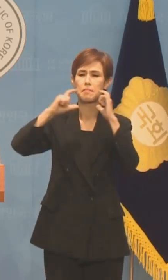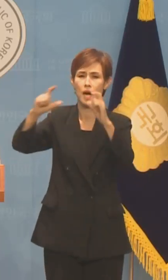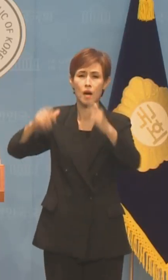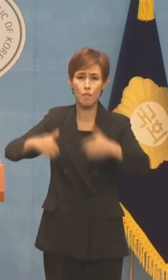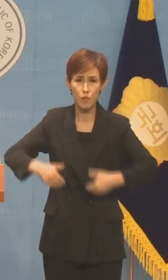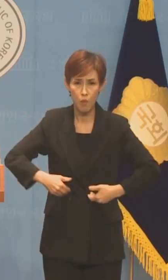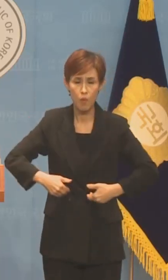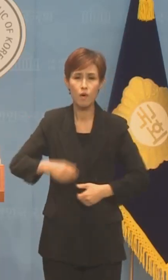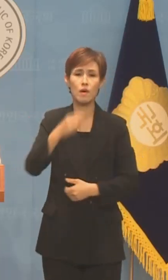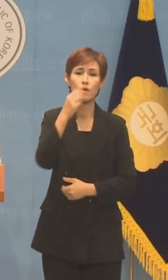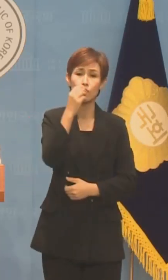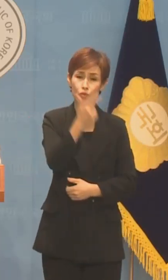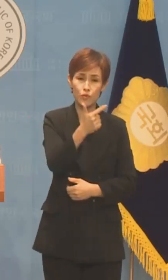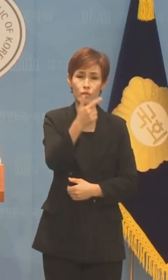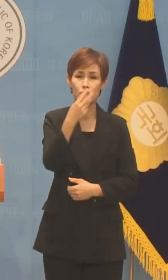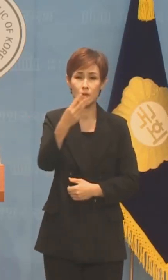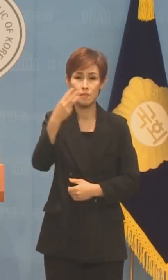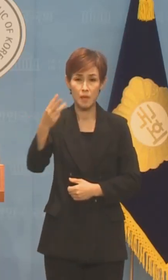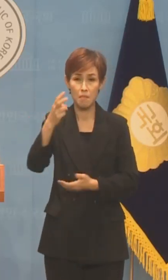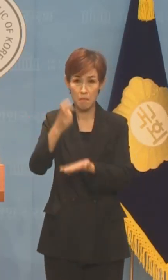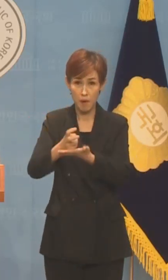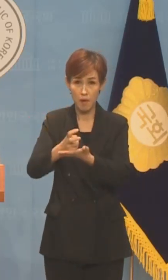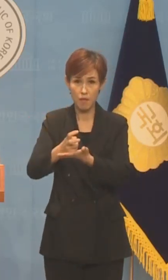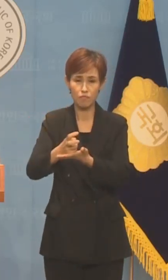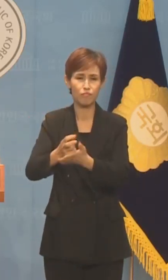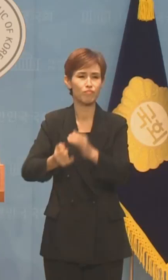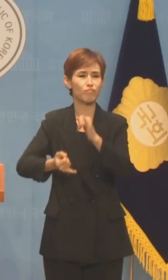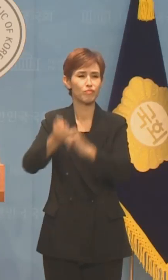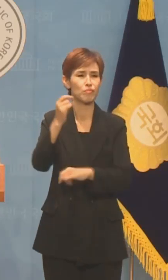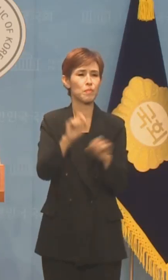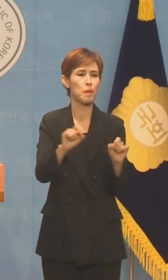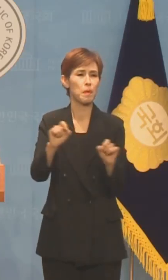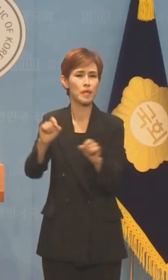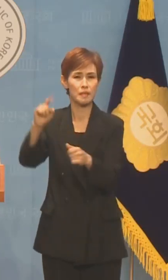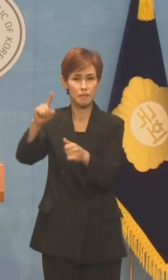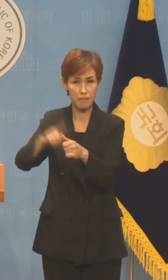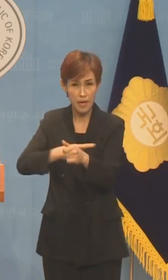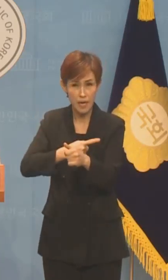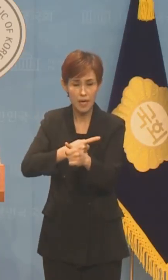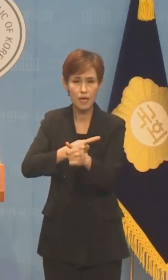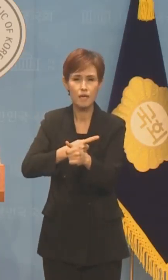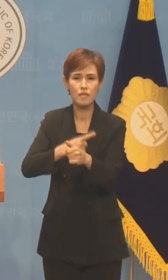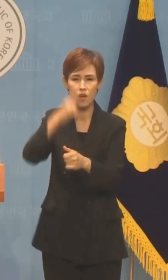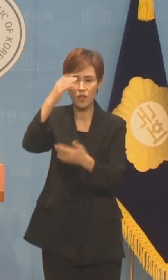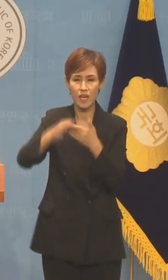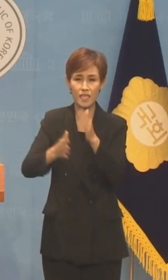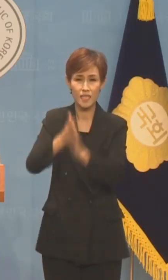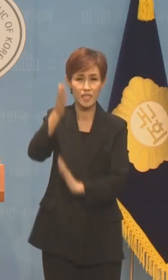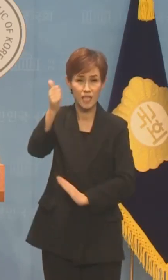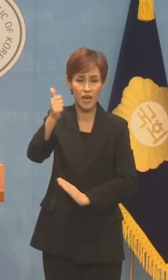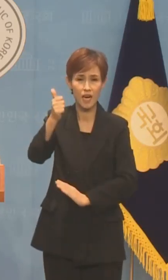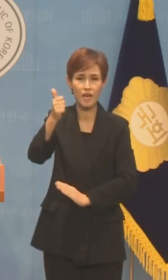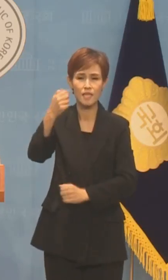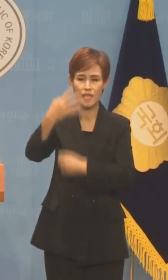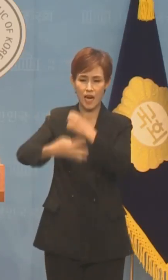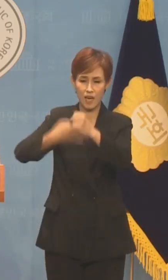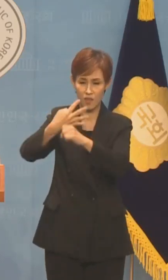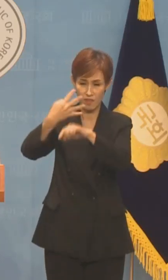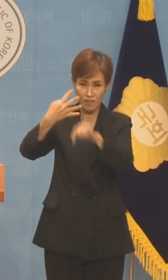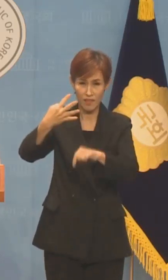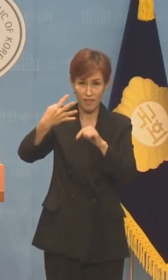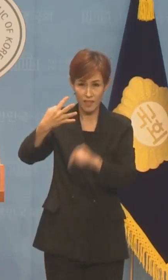한다는 이른바 633 원칙이 지켜지지 않으면서 천안시장은 임기 4년